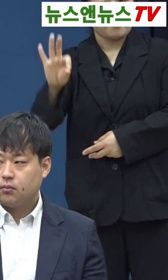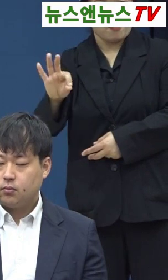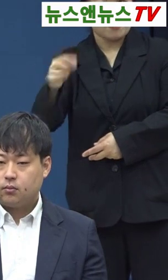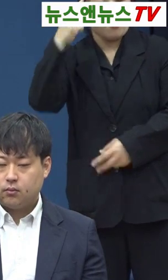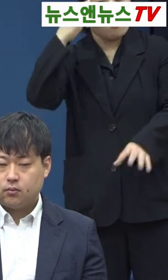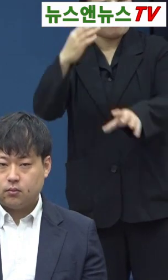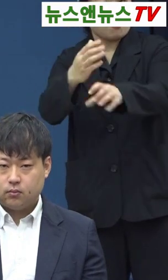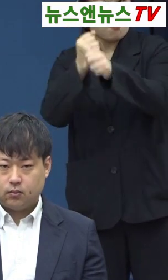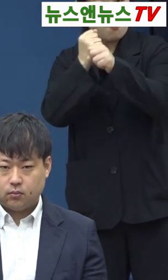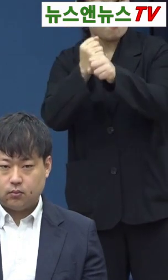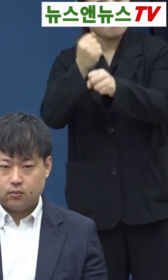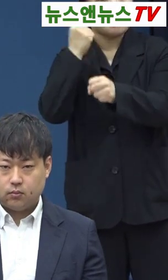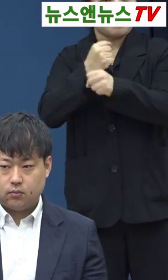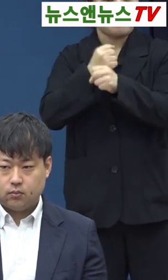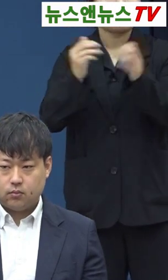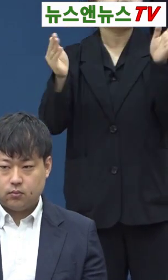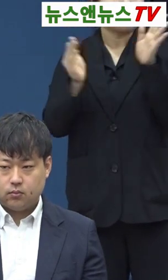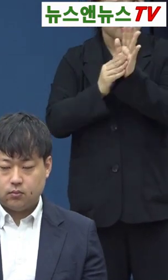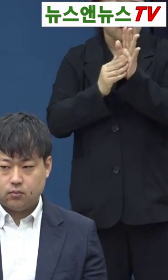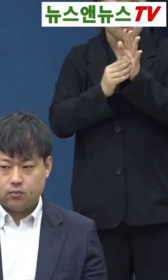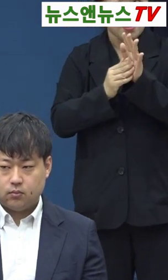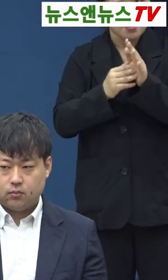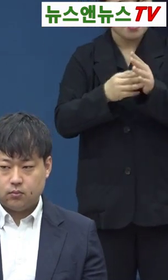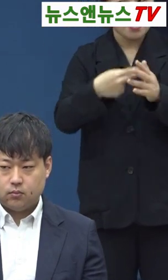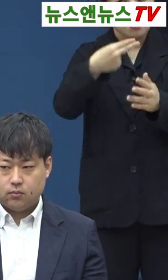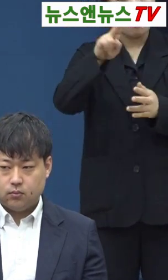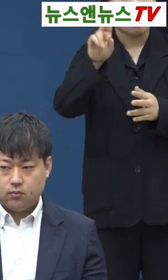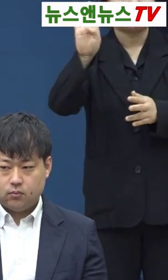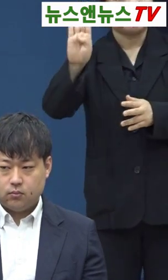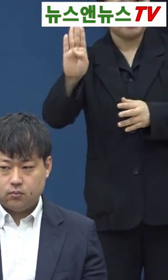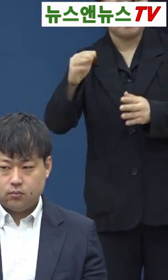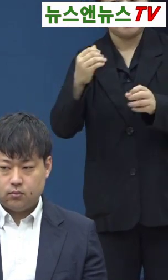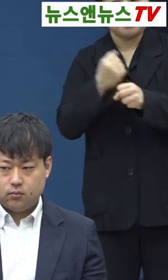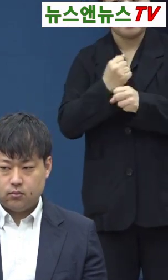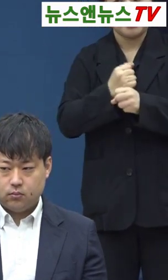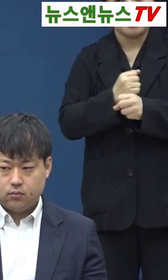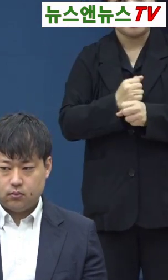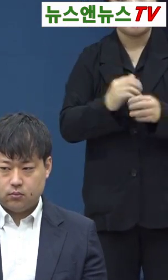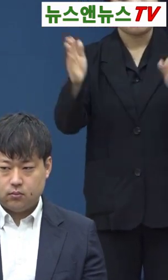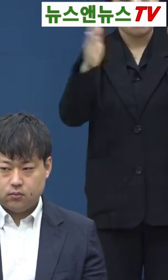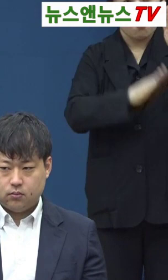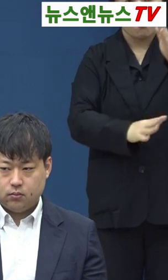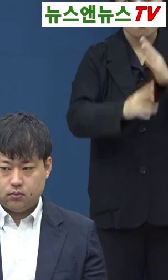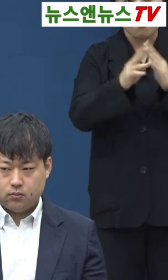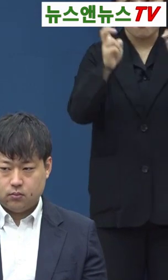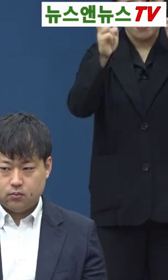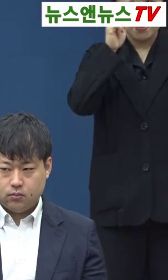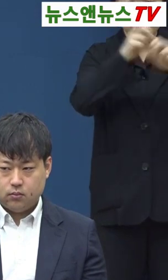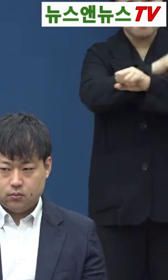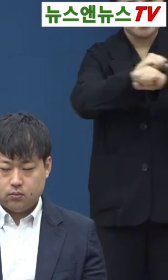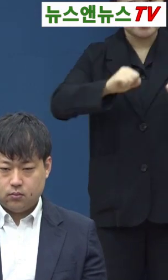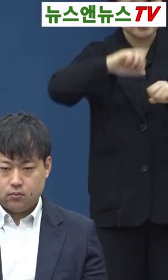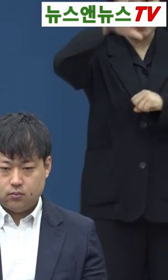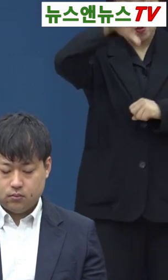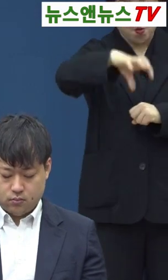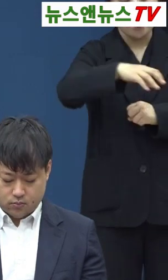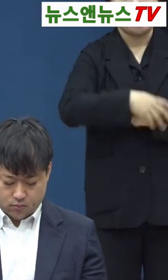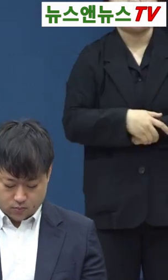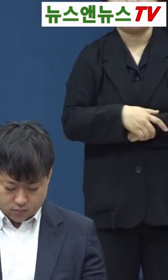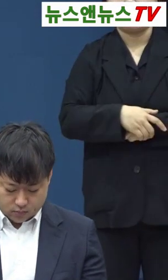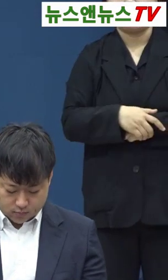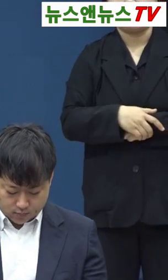구축했어요. 작년도에 롯데백화점 거기에 공공기업 받은 상당히 큰 넓은 면적입니다. 거기에.